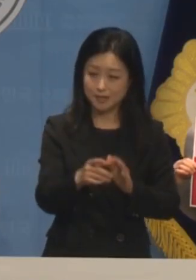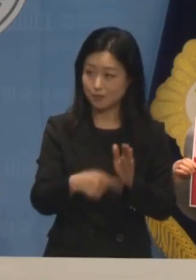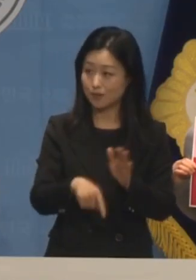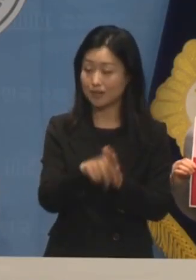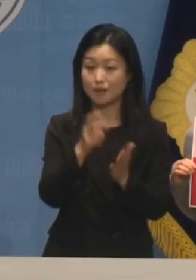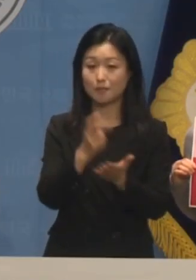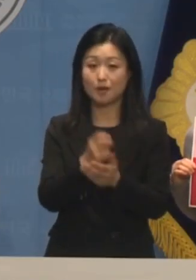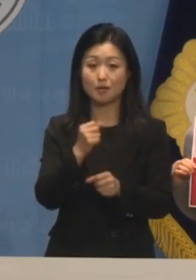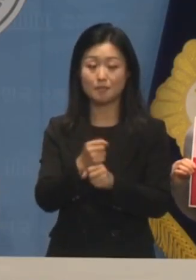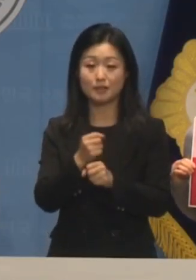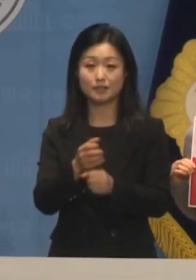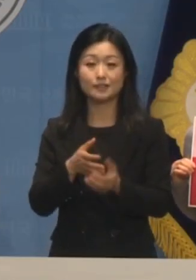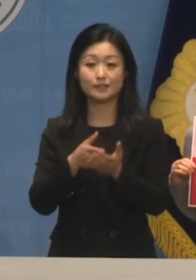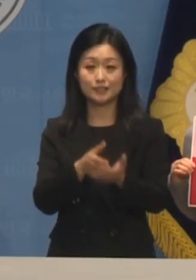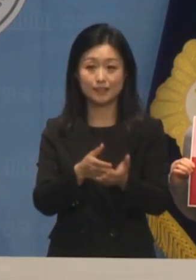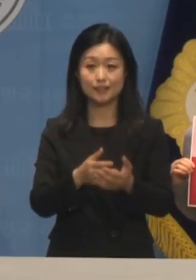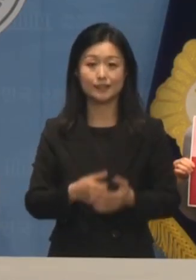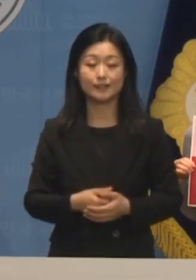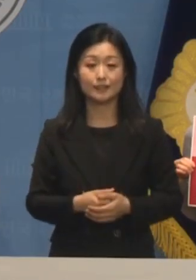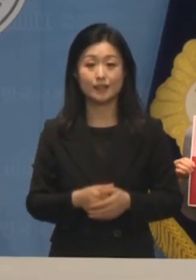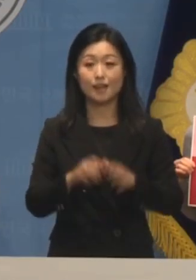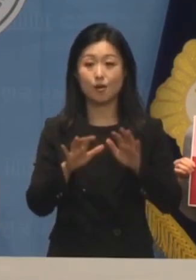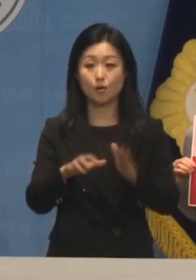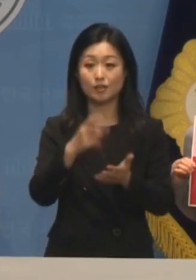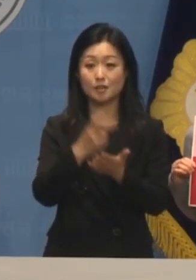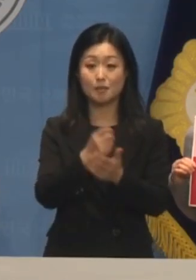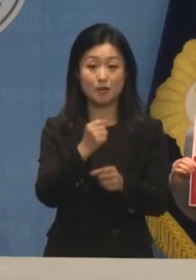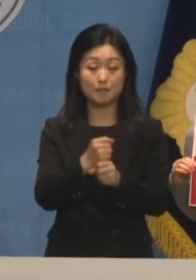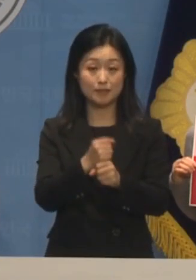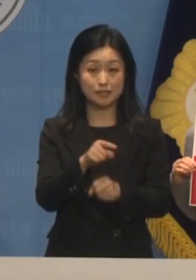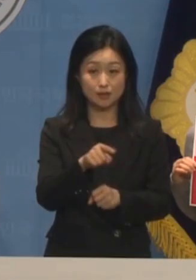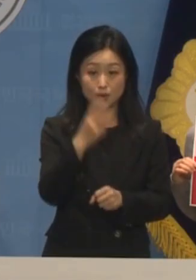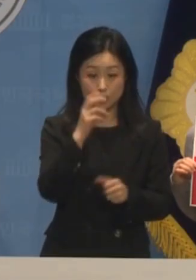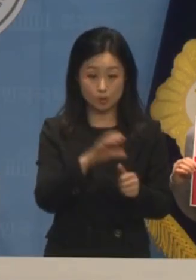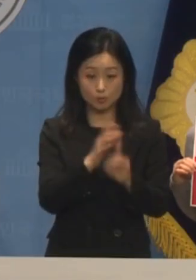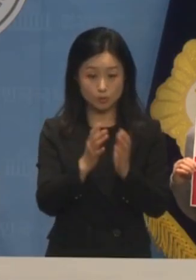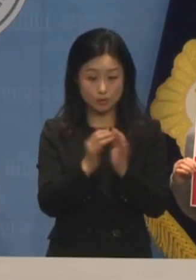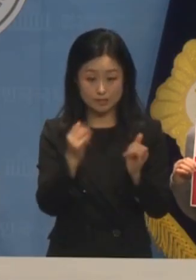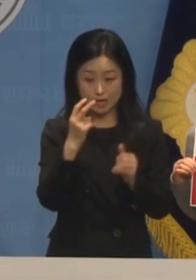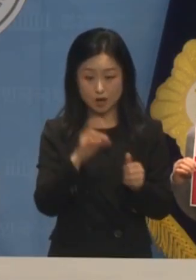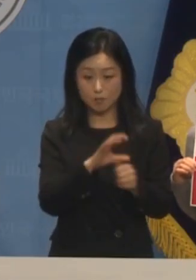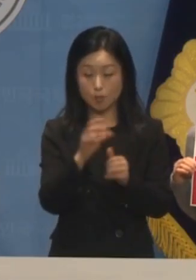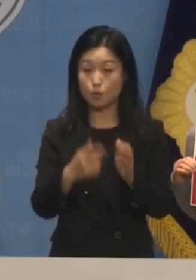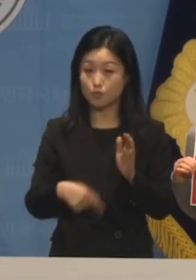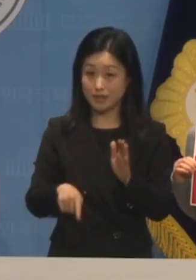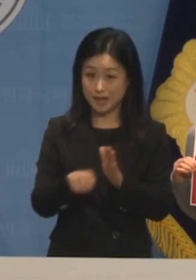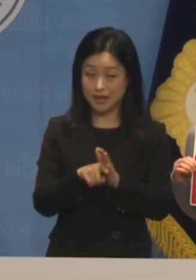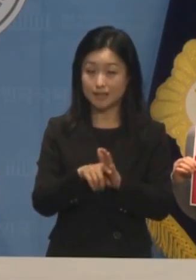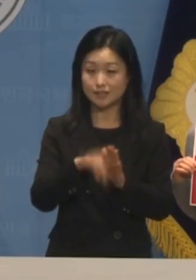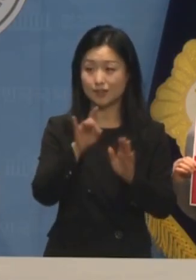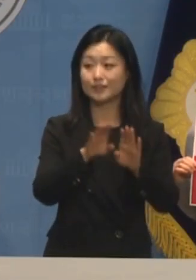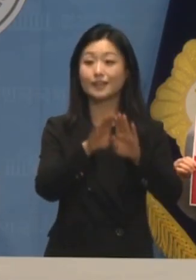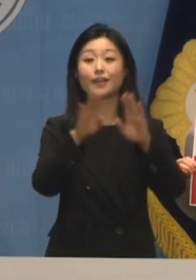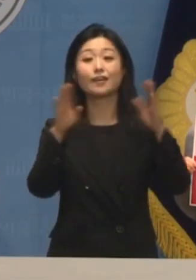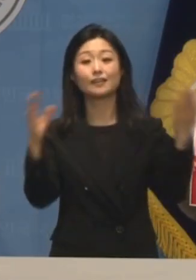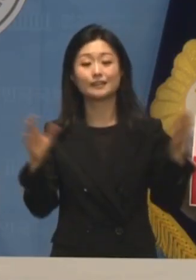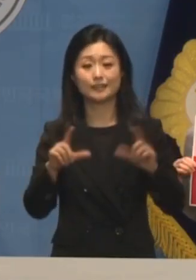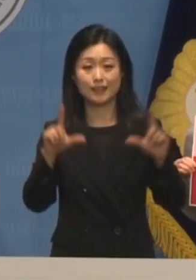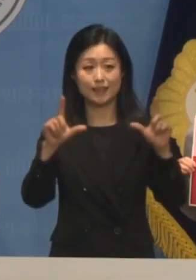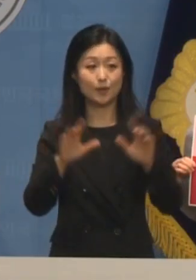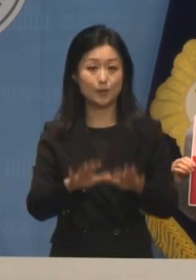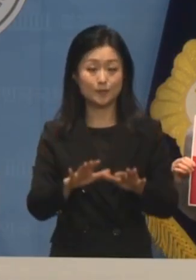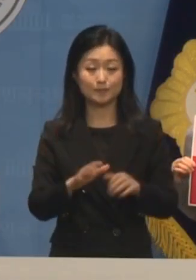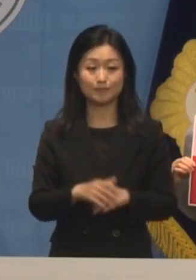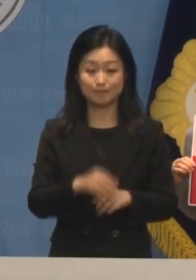입법을 추진하고자 합니다. 오늘의 입법 발의는 돌봄 노동자 보호의 서막이 시작된 것입니다.